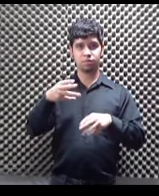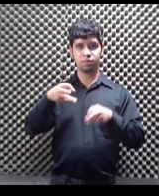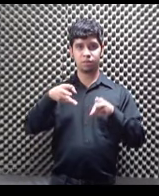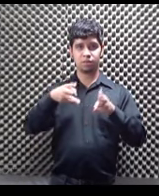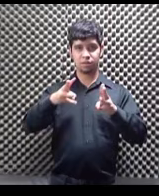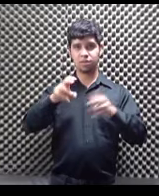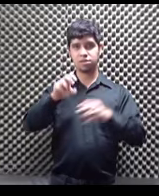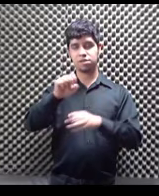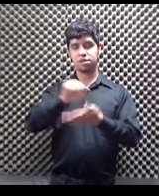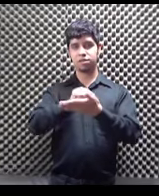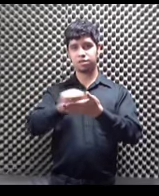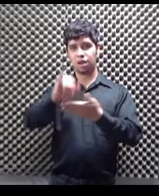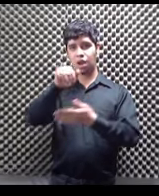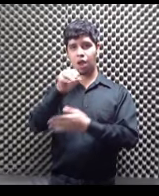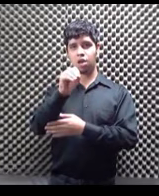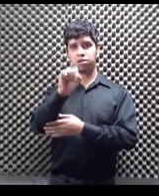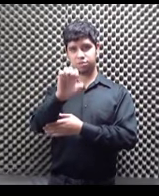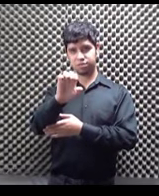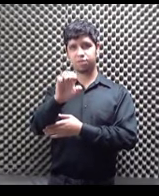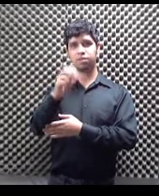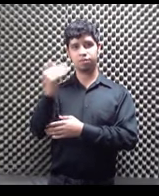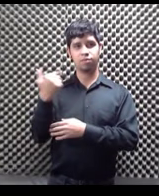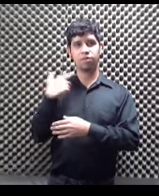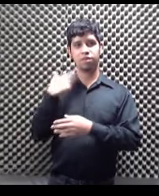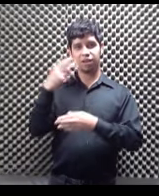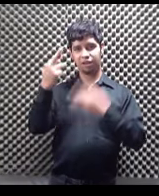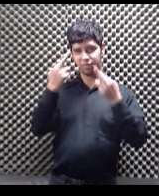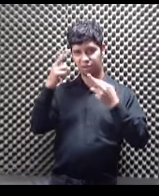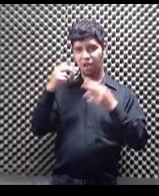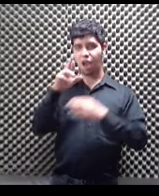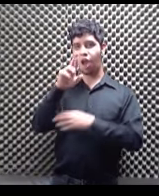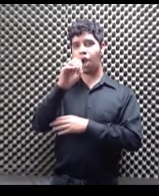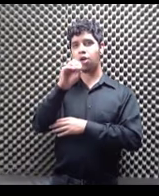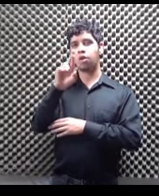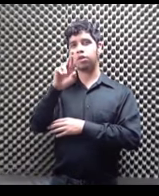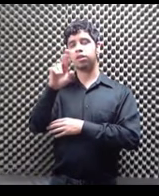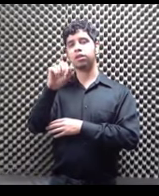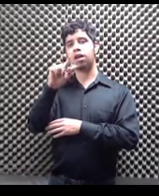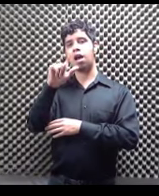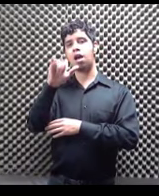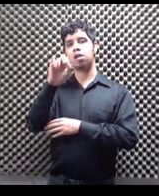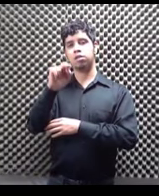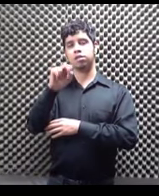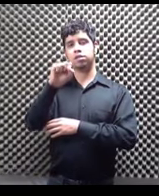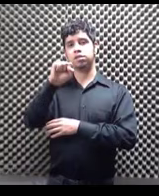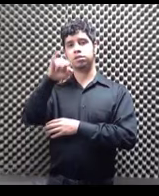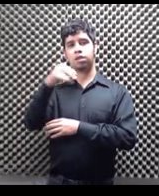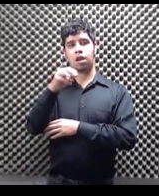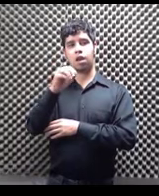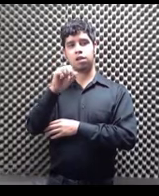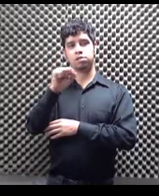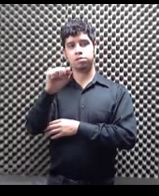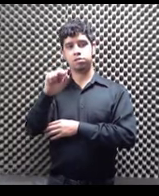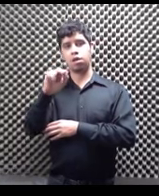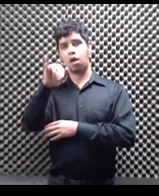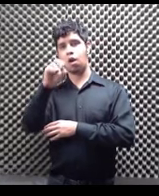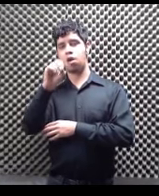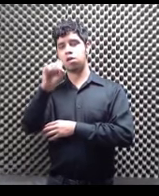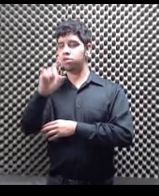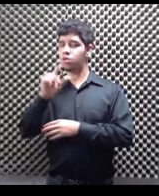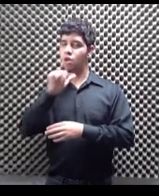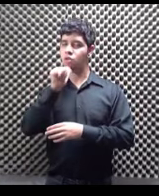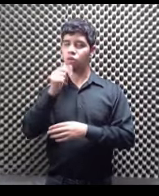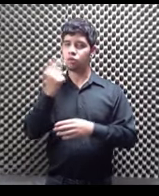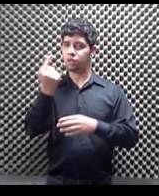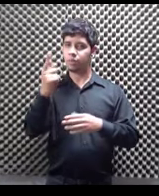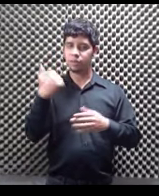Pues, muy bien. Porque es el Corralón de San José. La calle San José. Pero pasa por porque detrás. No siempre es tan obvio. Por eso,